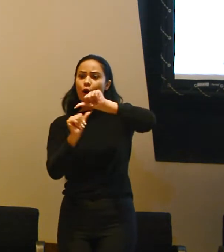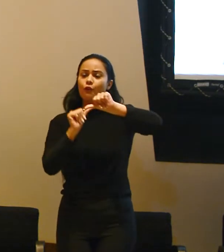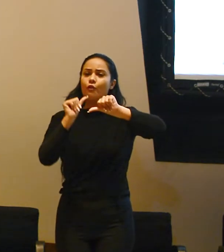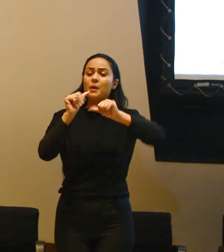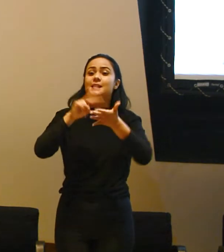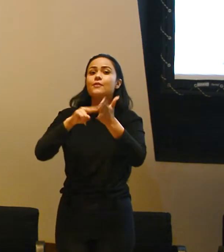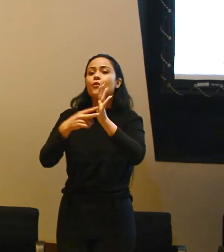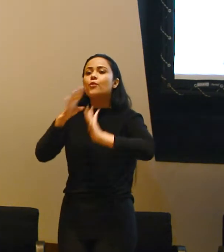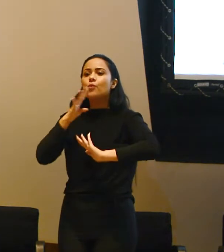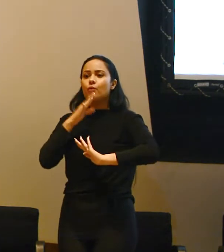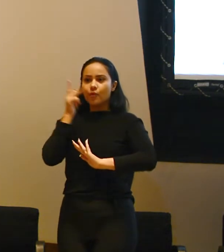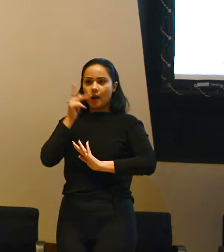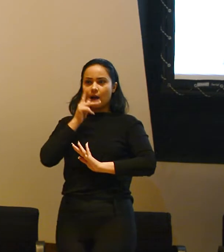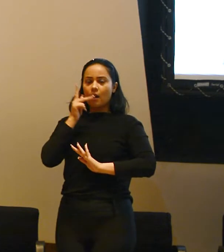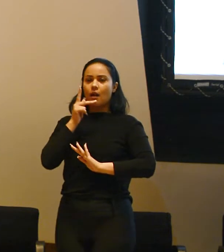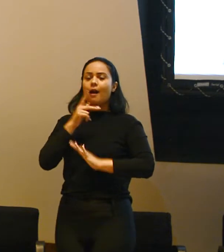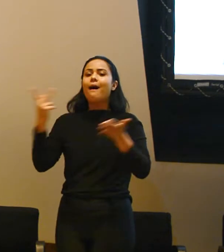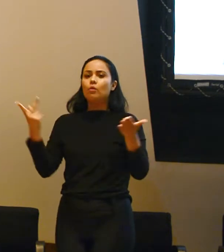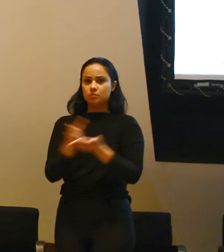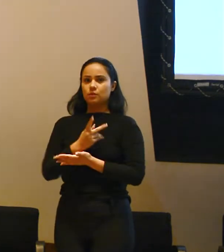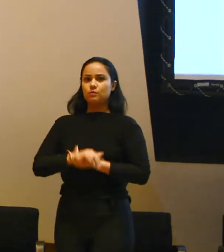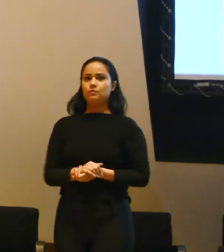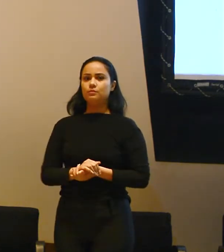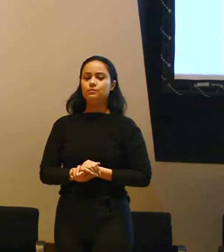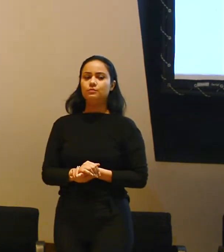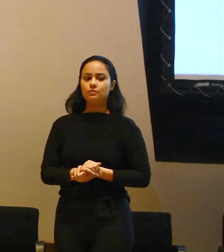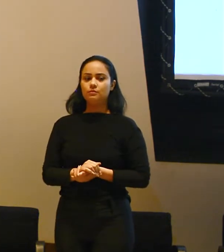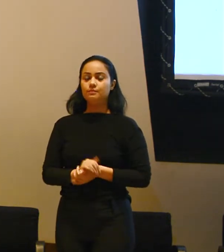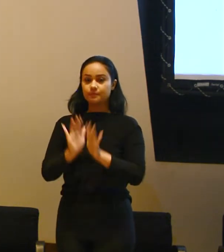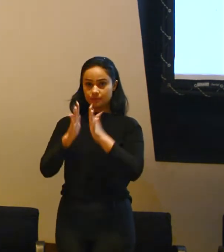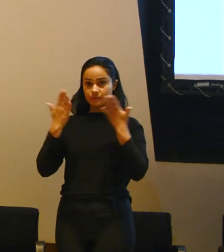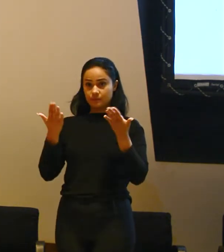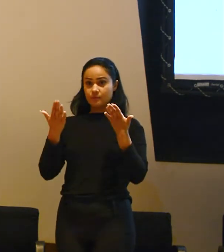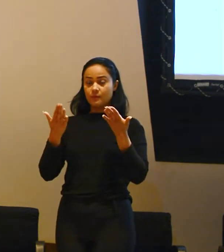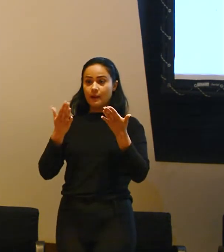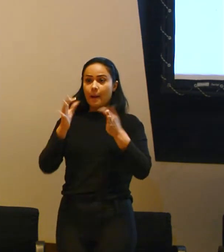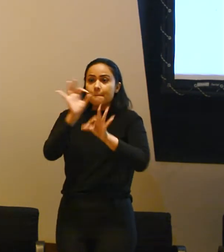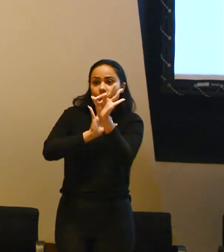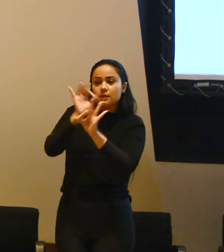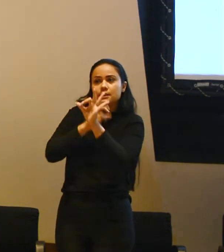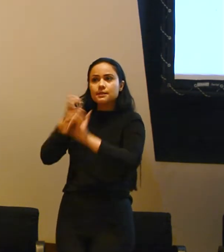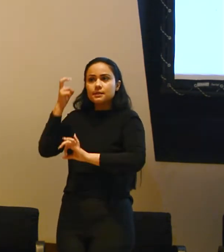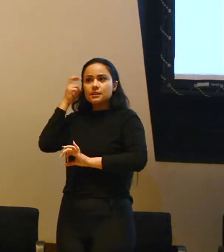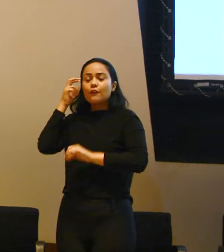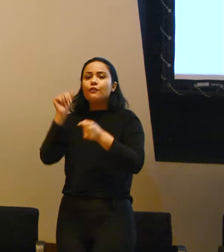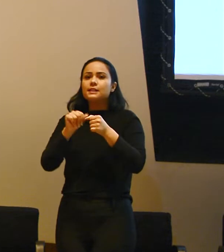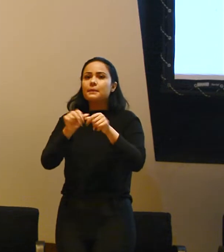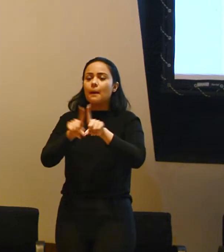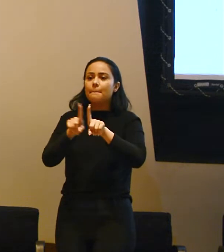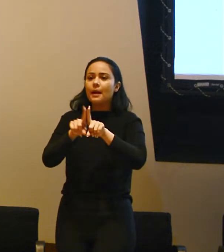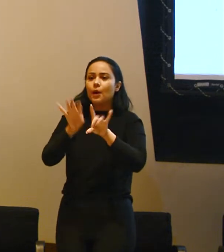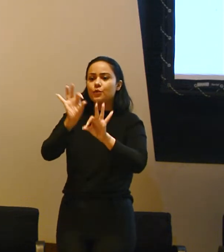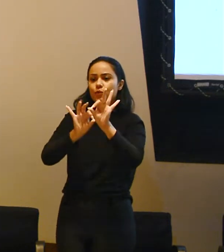o reconhecimento da fala aconteceu. Então, na programação do implante coclear, nós fazemos também as